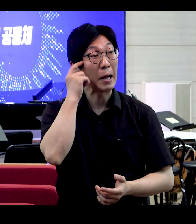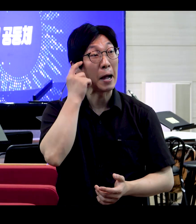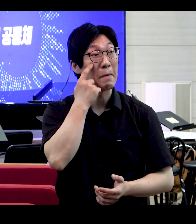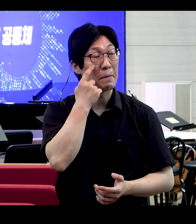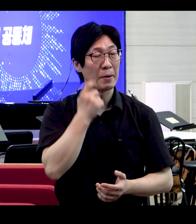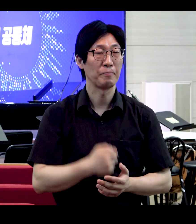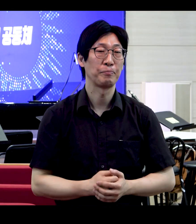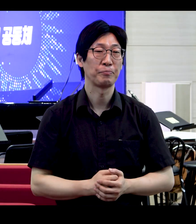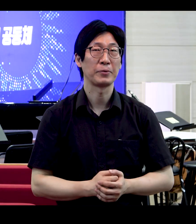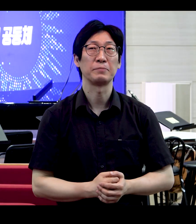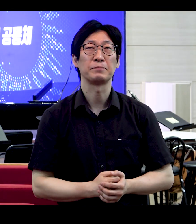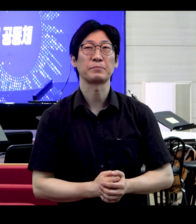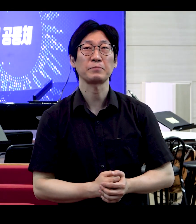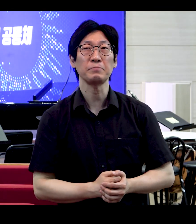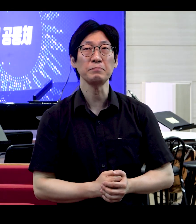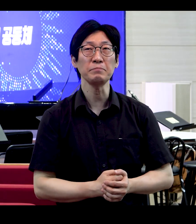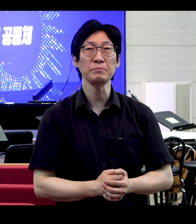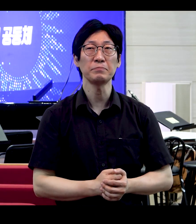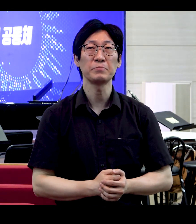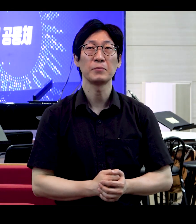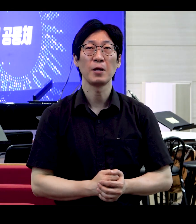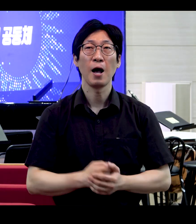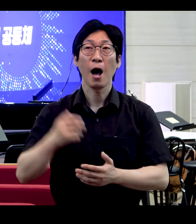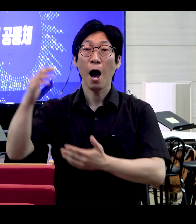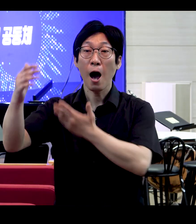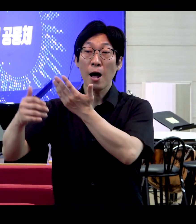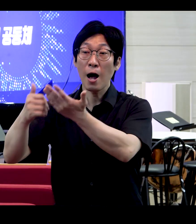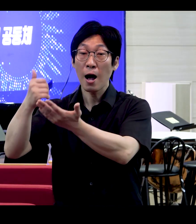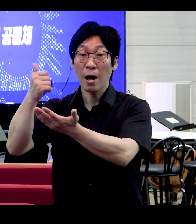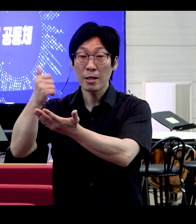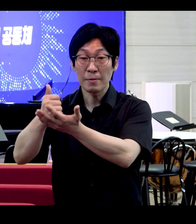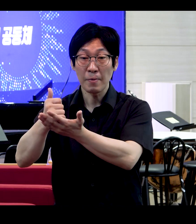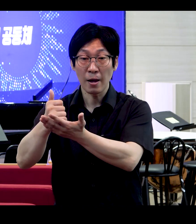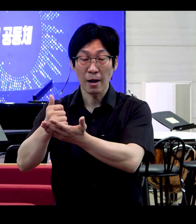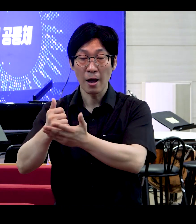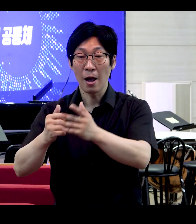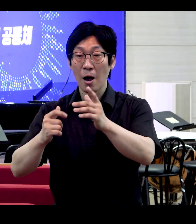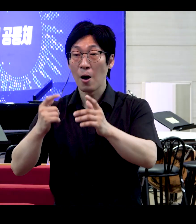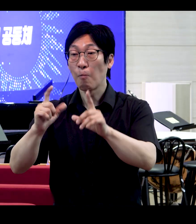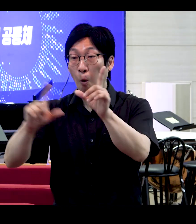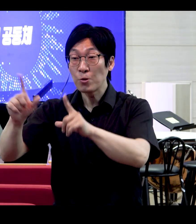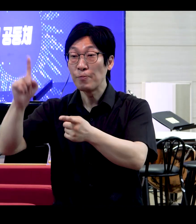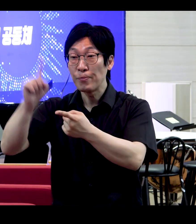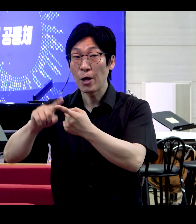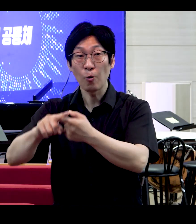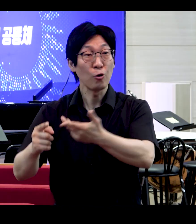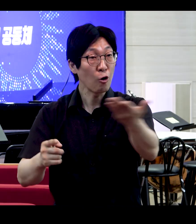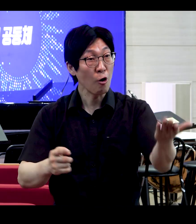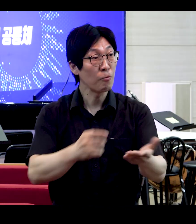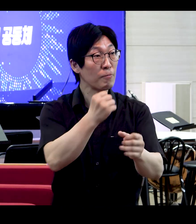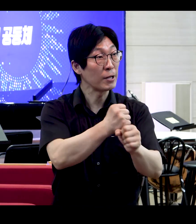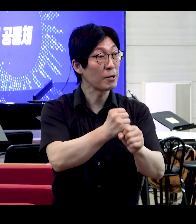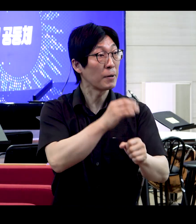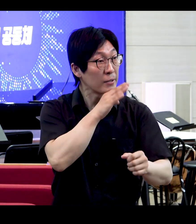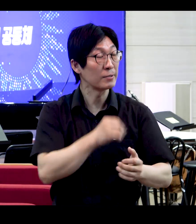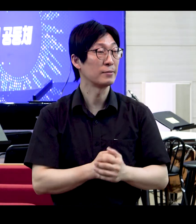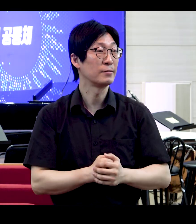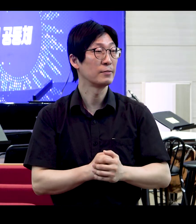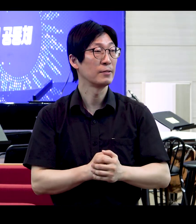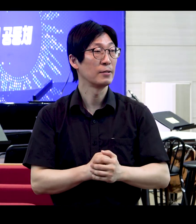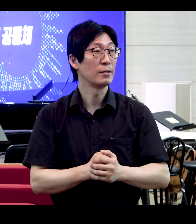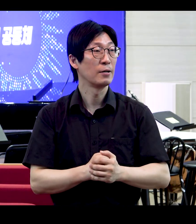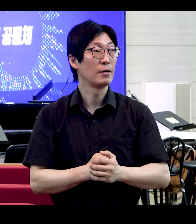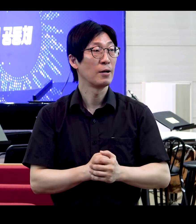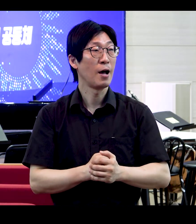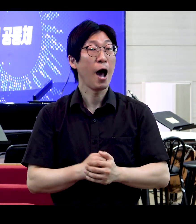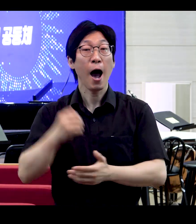여러분 보세요. 우리가 어떻게 만들어졌습니까? 하나님의 형상대로 만들어졌잖아요. 여러분, 우리가 어떻게